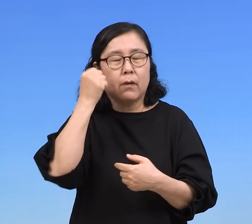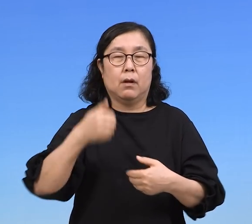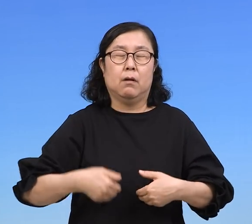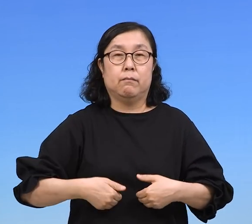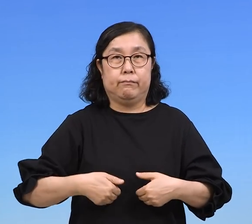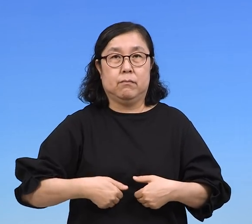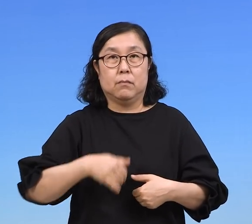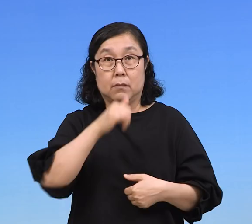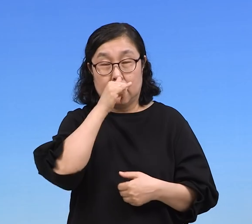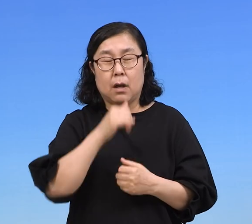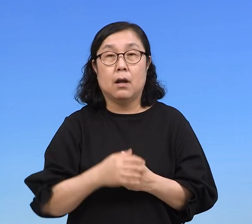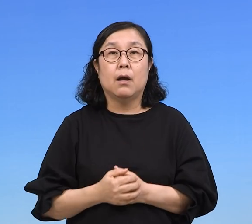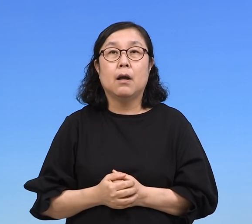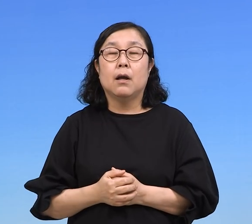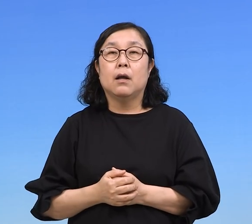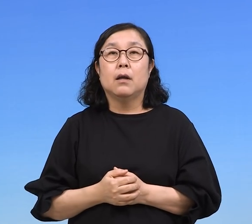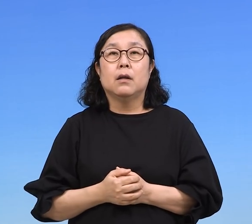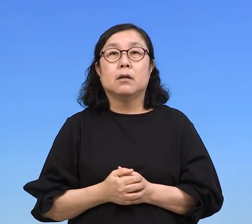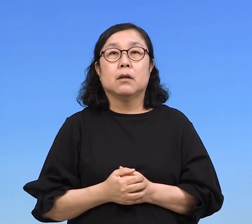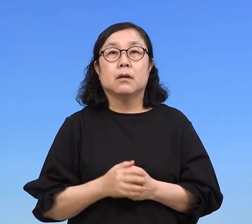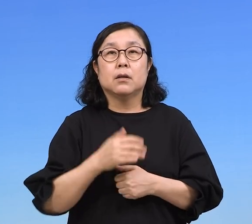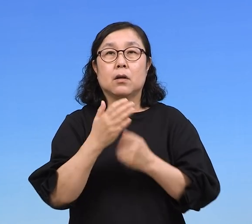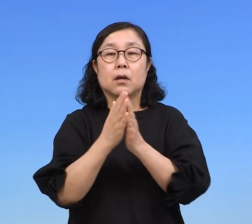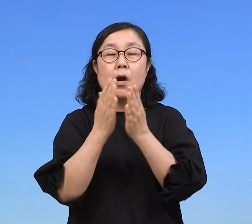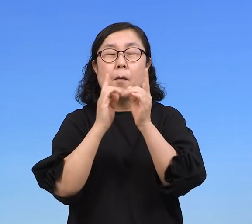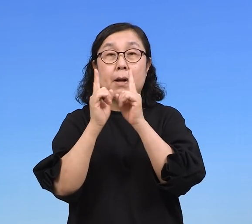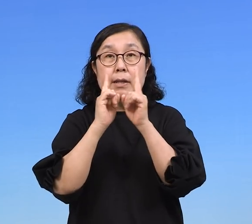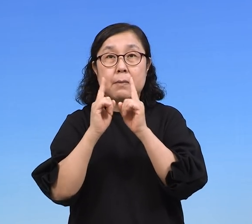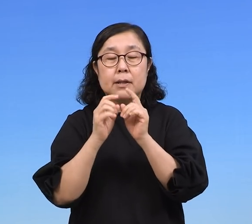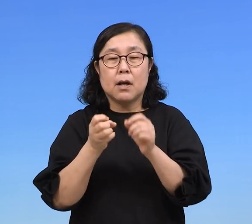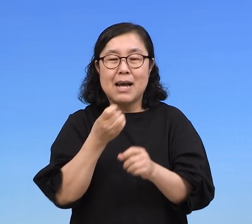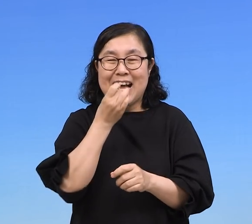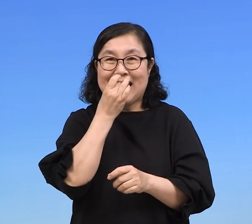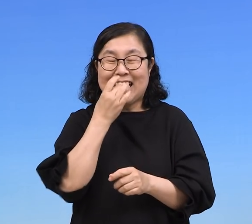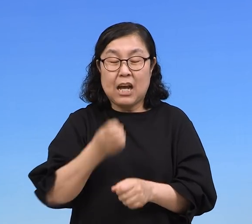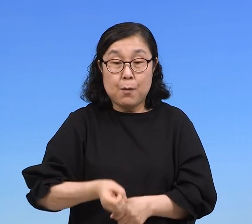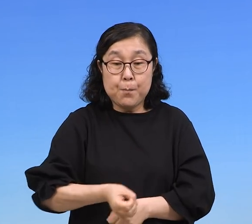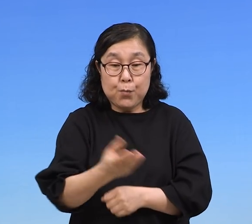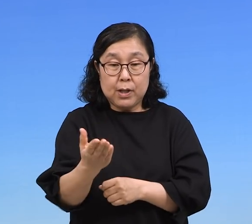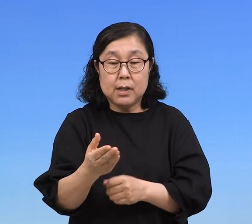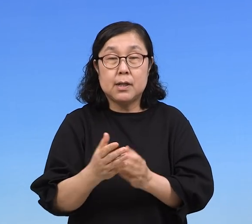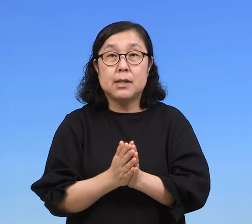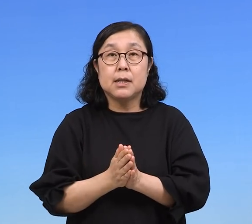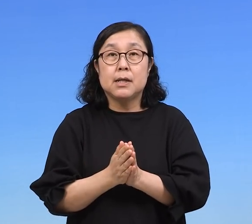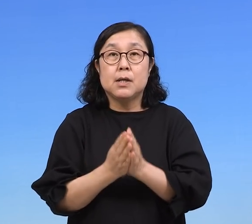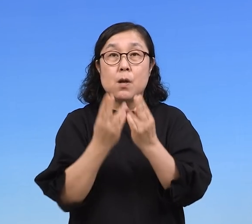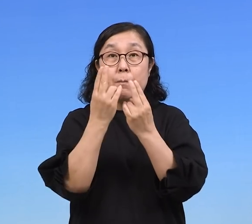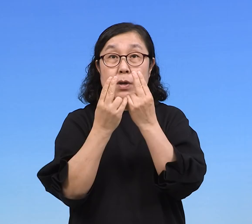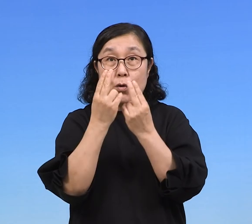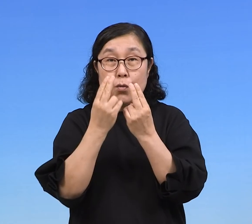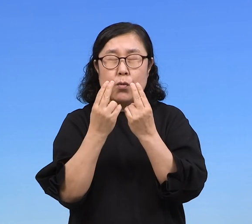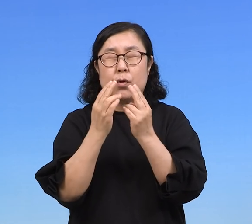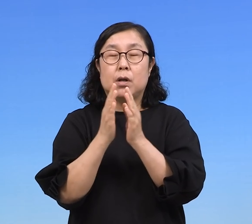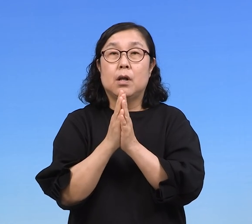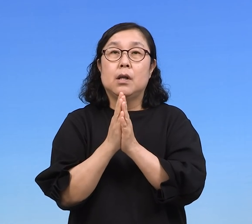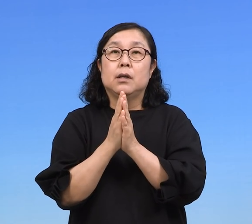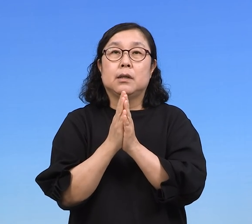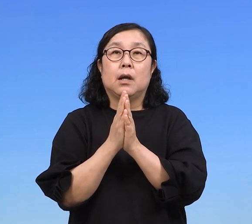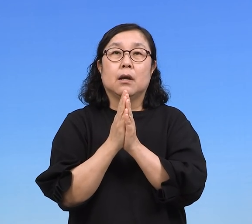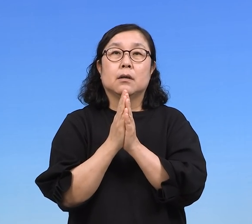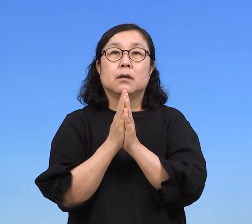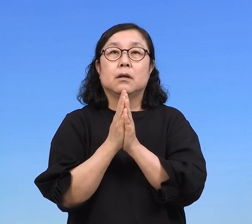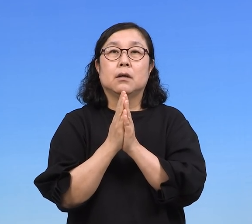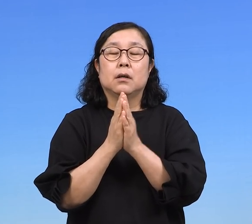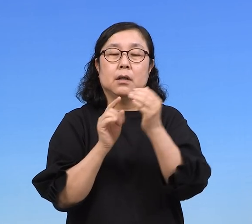겁니다. 이런 점에서 저는 오늘 본문에서 이제 예수님께서 이 씨 뿌리는 비유에 대하여 그 의미들을 이제 해석해 주시는